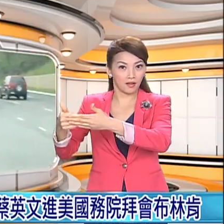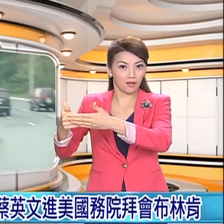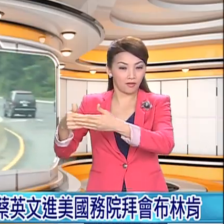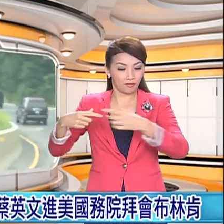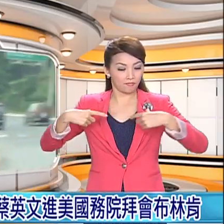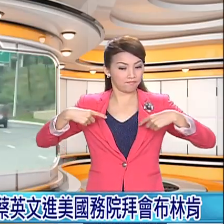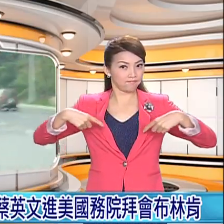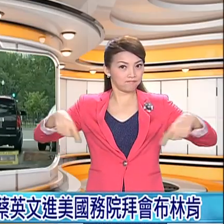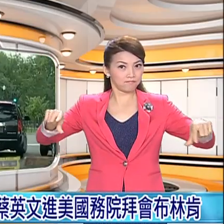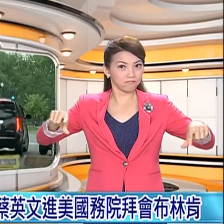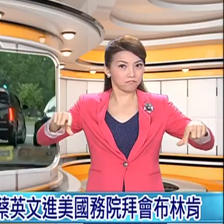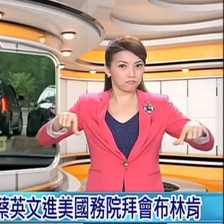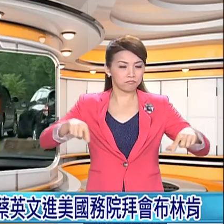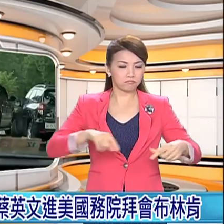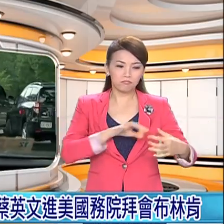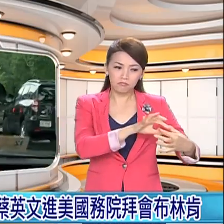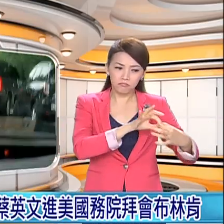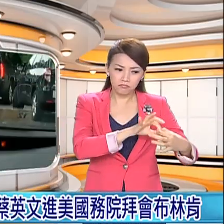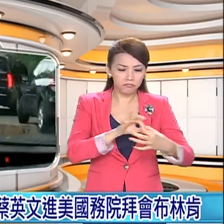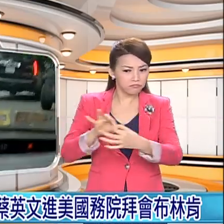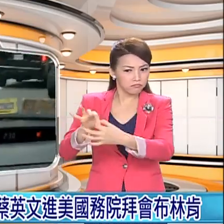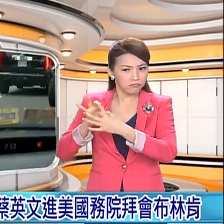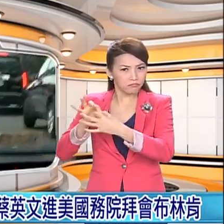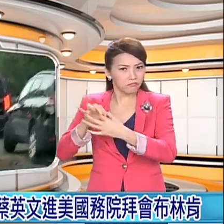论台美与两岸关系等议题。